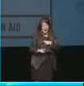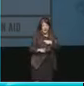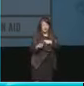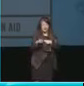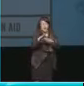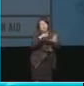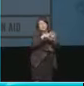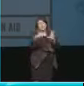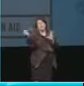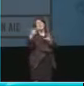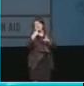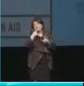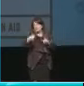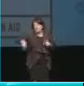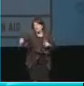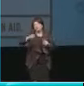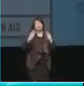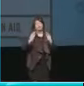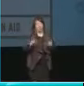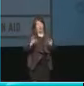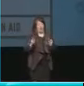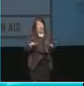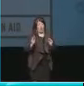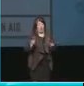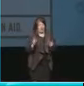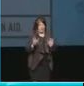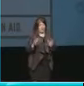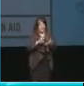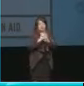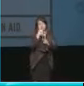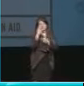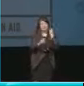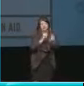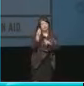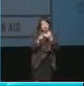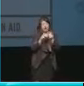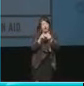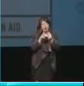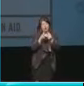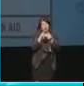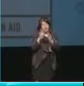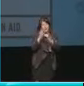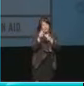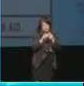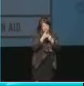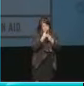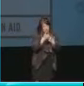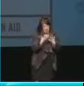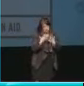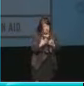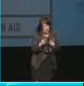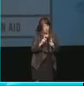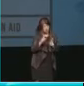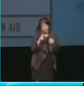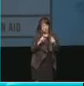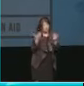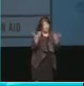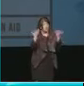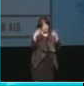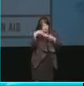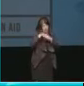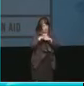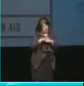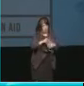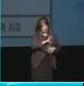e i ragazzi in questo gioco che come tutti i giochi però è una cosa molto seria e le riflessioni e le considerazioni fatte con i